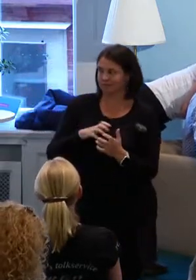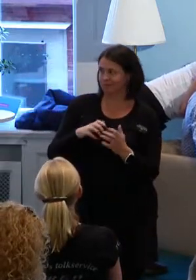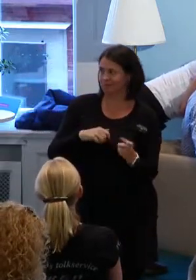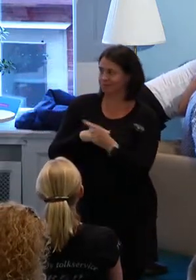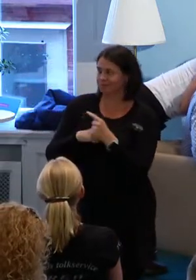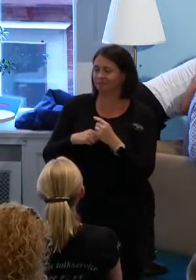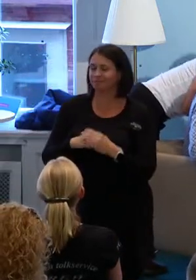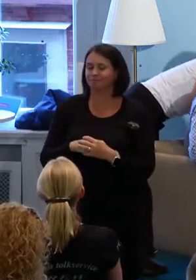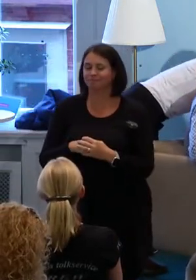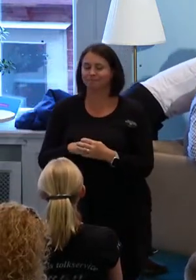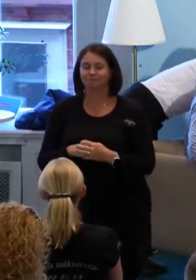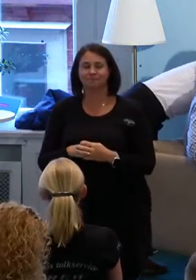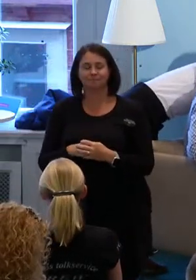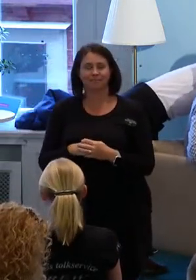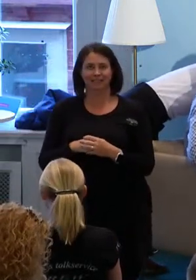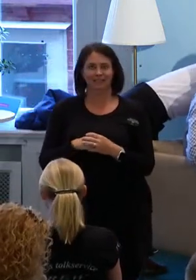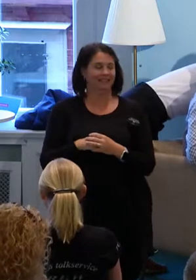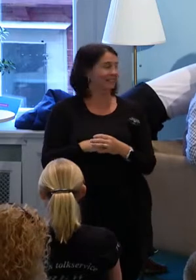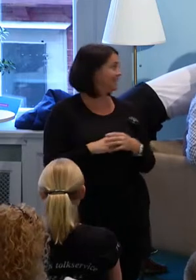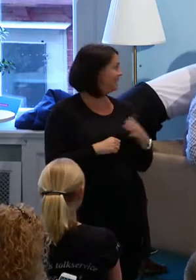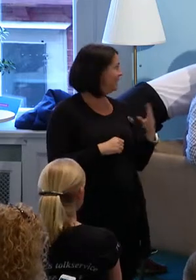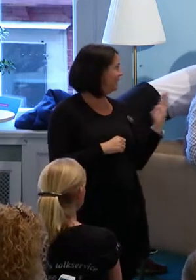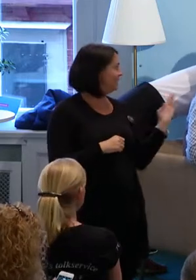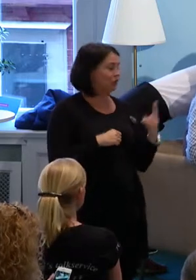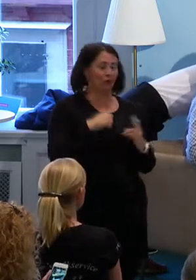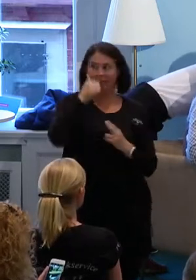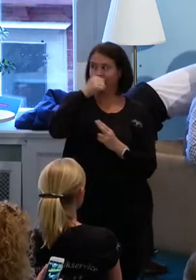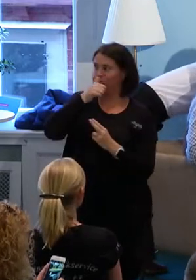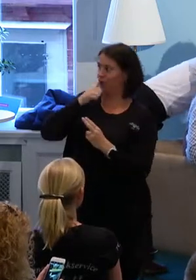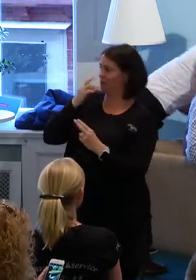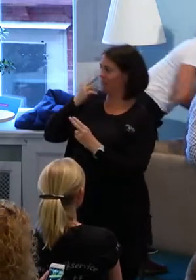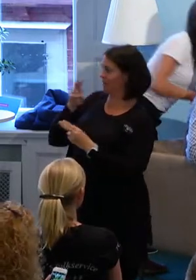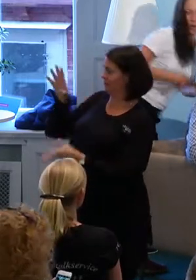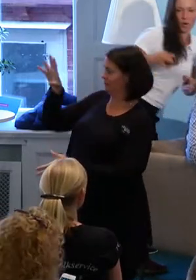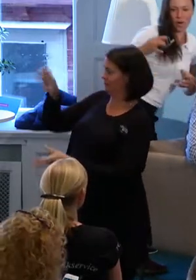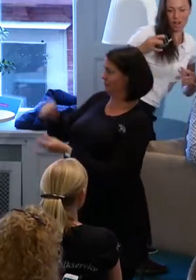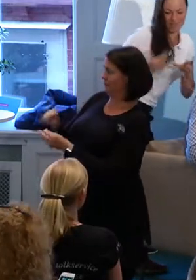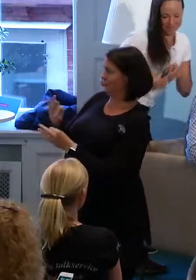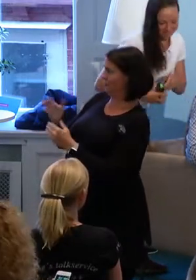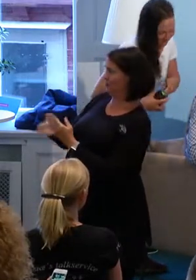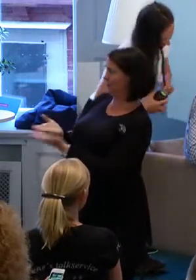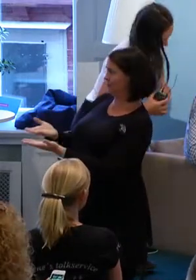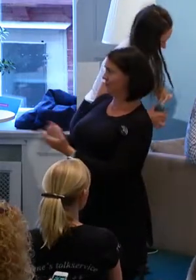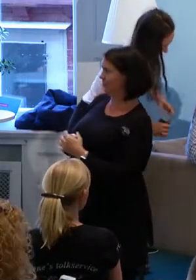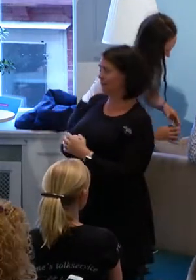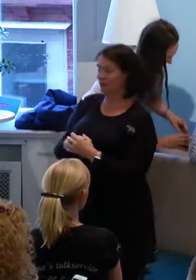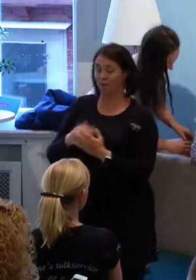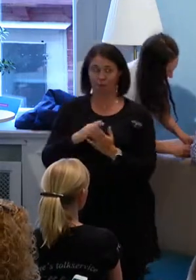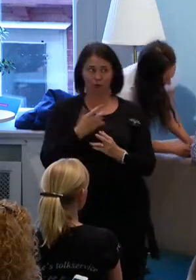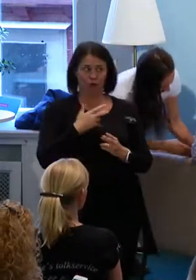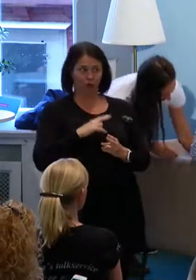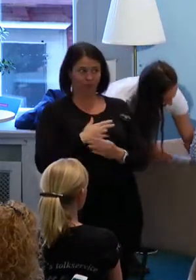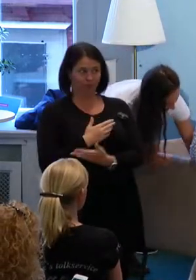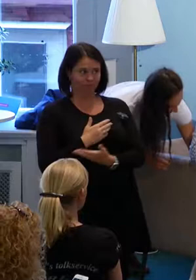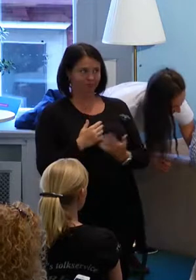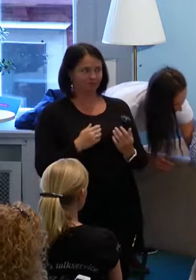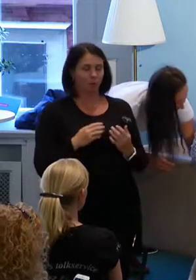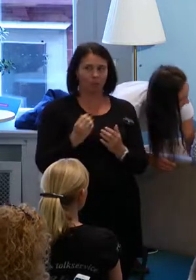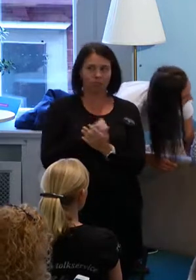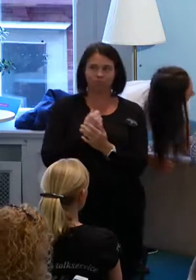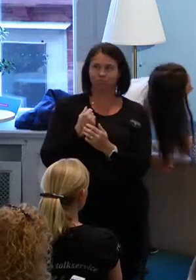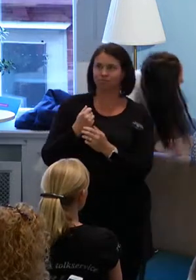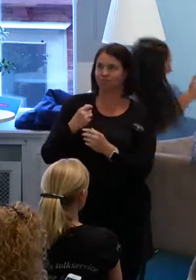Ja. Ja. Okay. Jag är väldigt nyfiken på att se hur det här slutar. Ja. Fortsätt, jag är nöjd. Hon hittade något där nere. Ja.